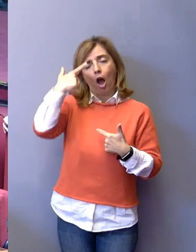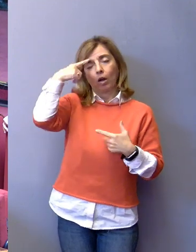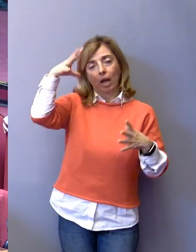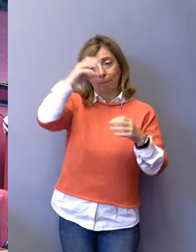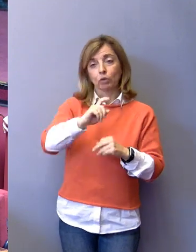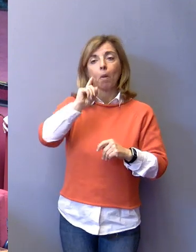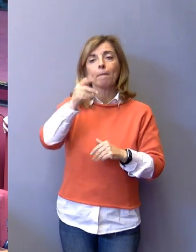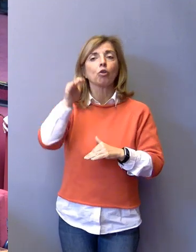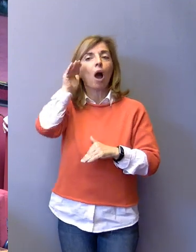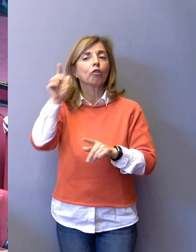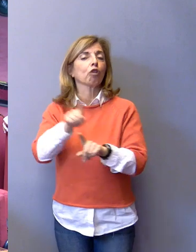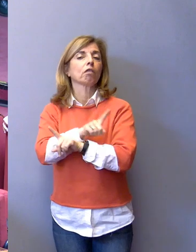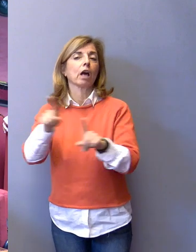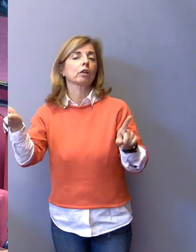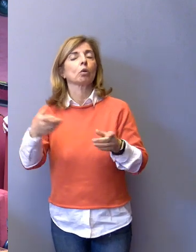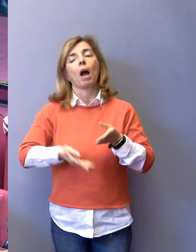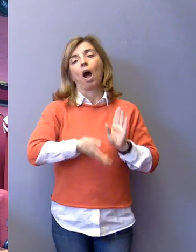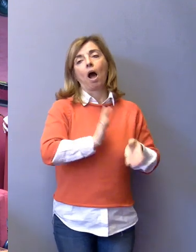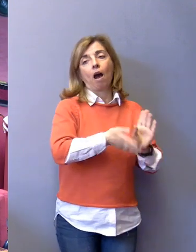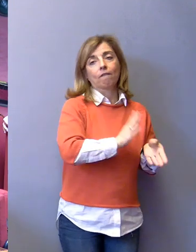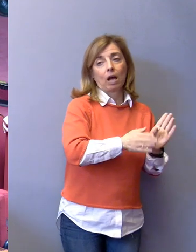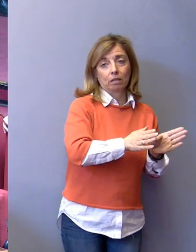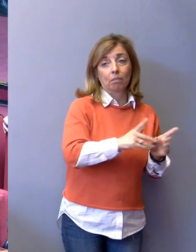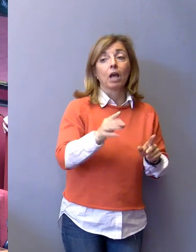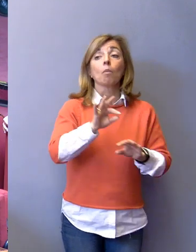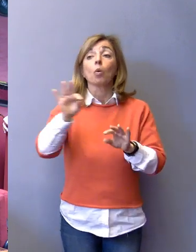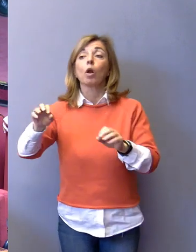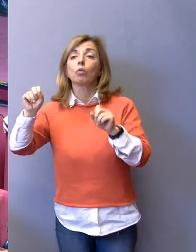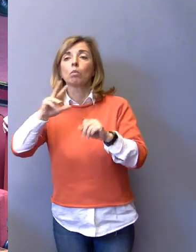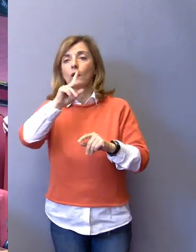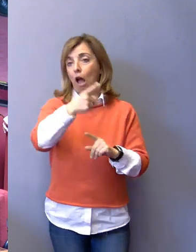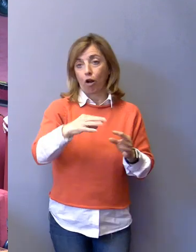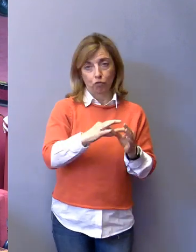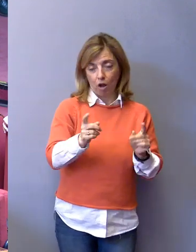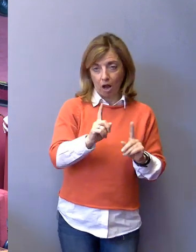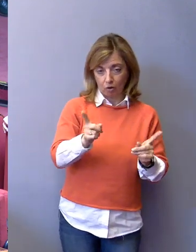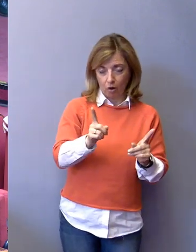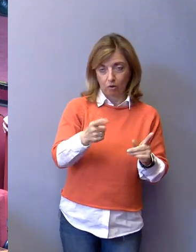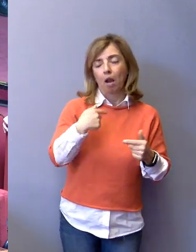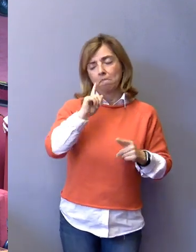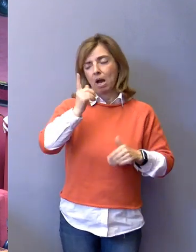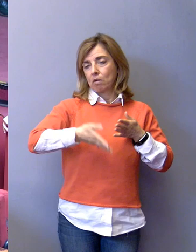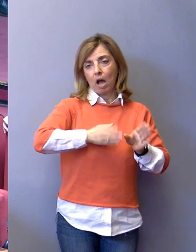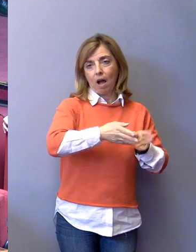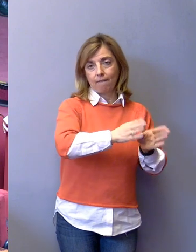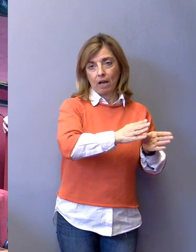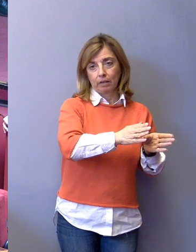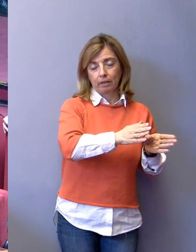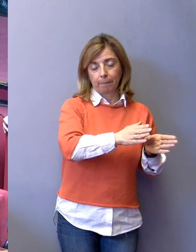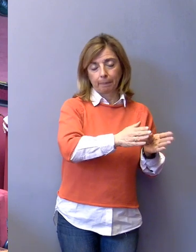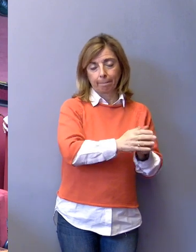perché magari sia mai che qualcuno dica che non è proprio d'accordo questo è poi di fatto la realtà E allora